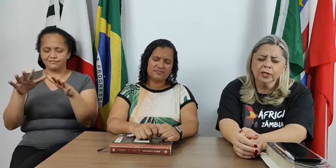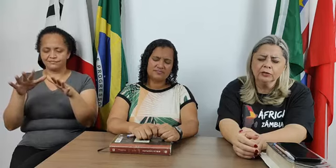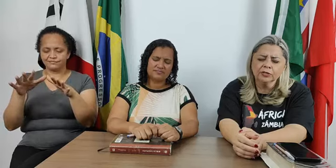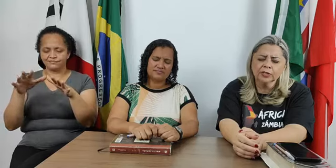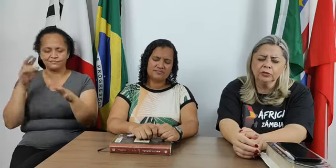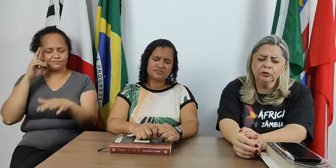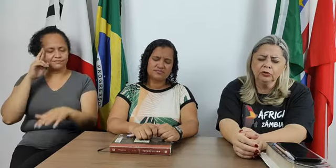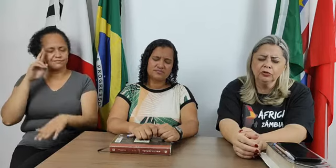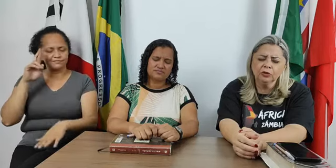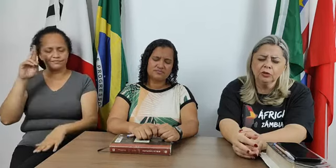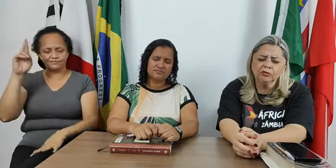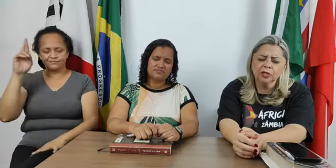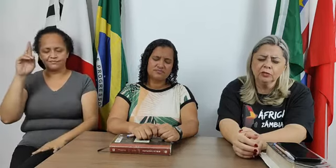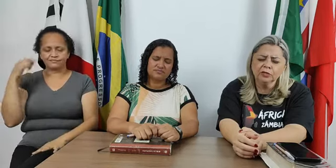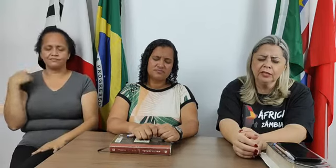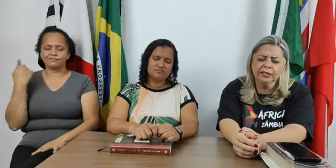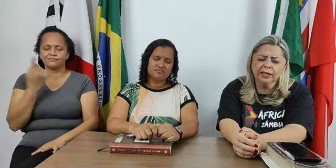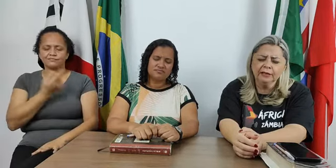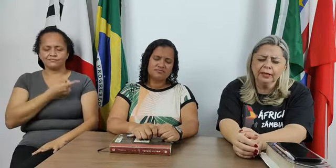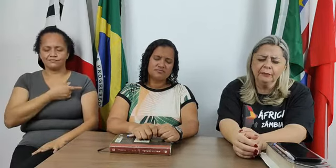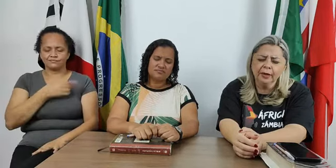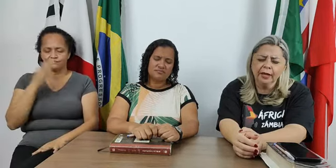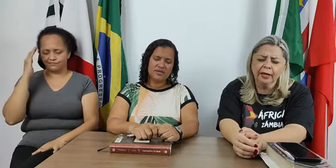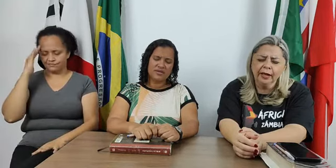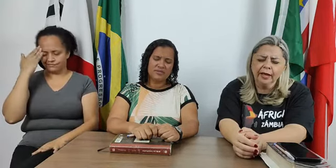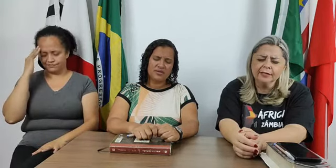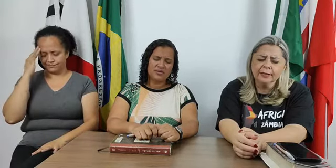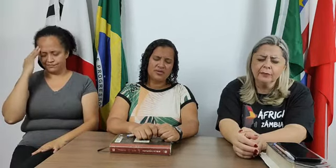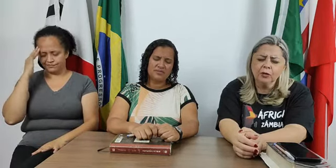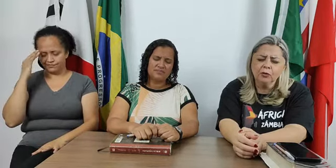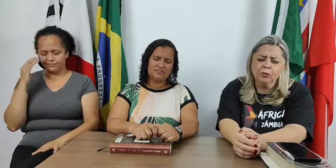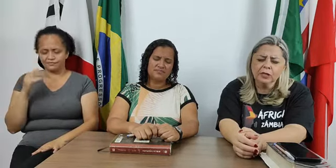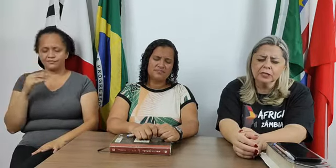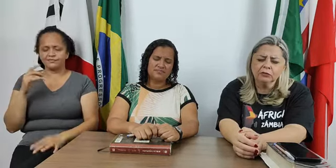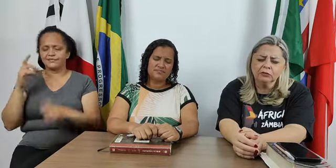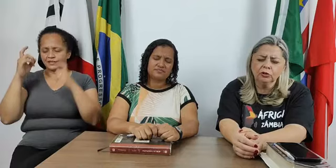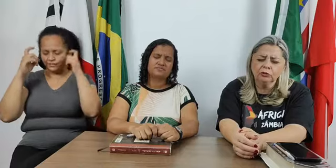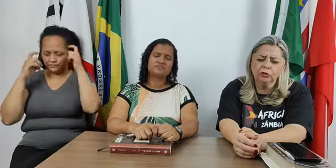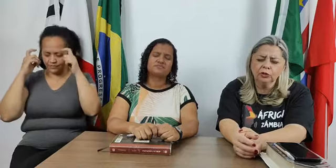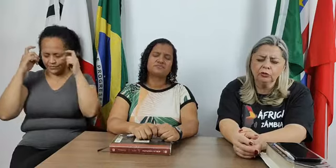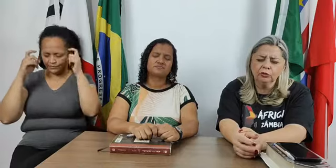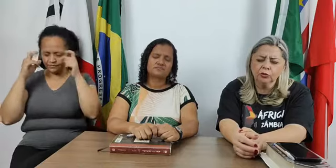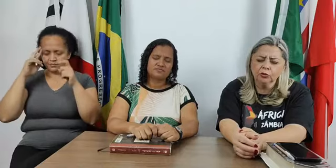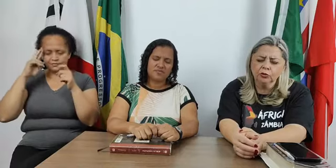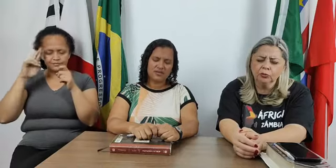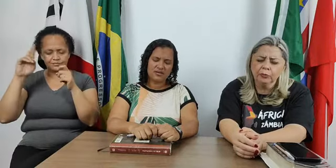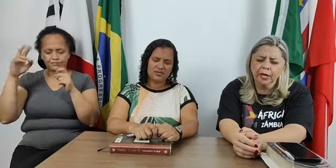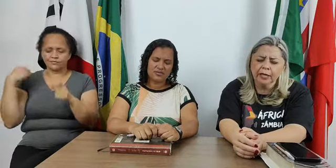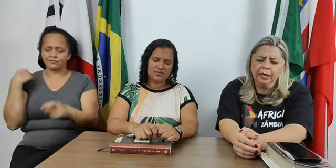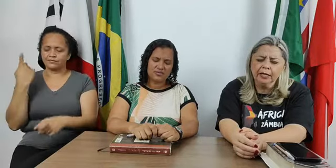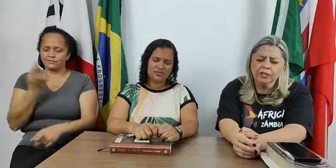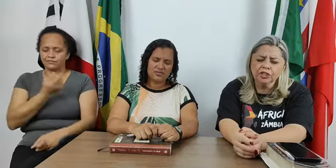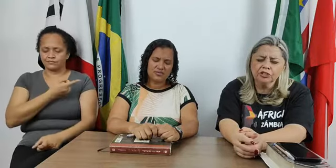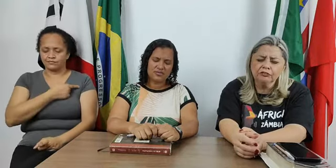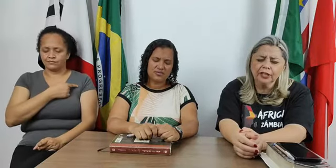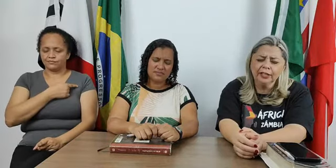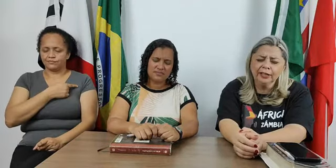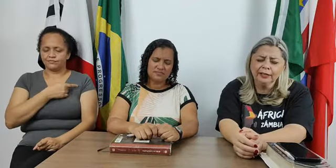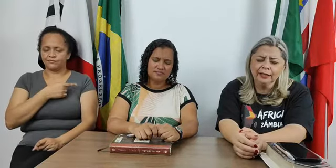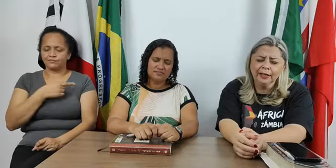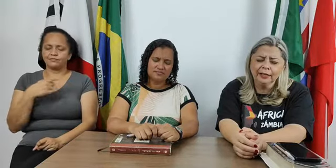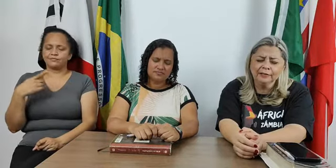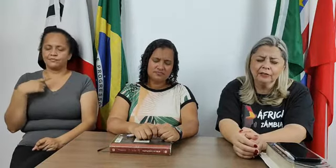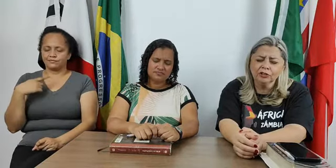Oh Deus, que todos nós venhamos entender, Pai, essa preocupação do Teu Filho conosco, Pai. Que a gente